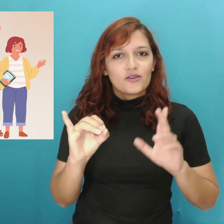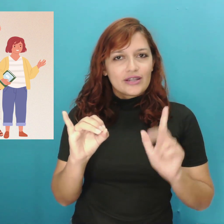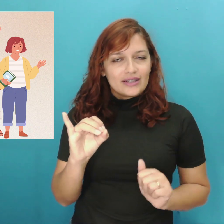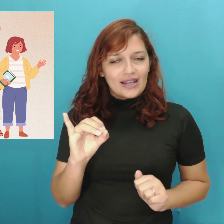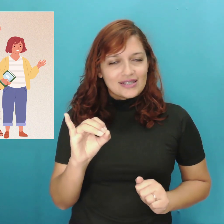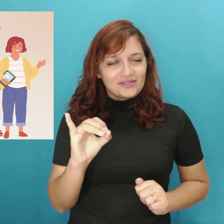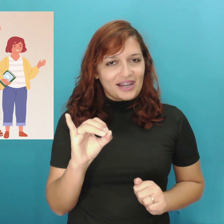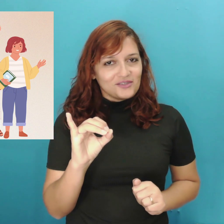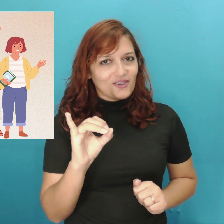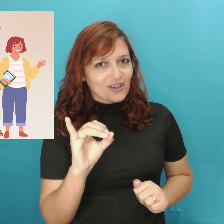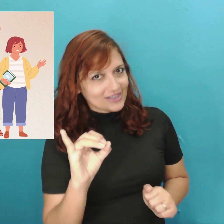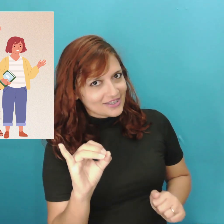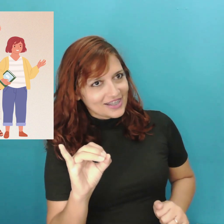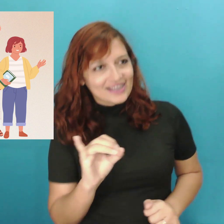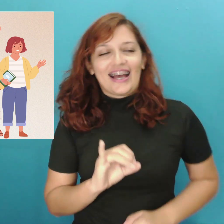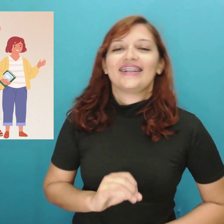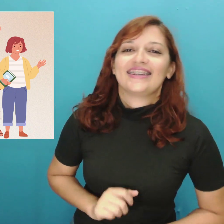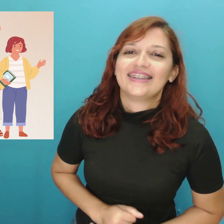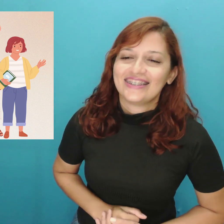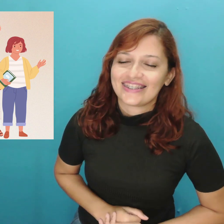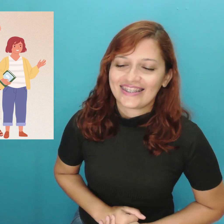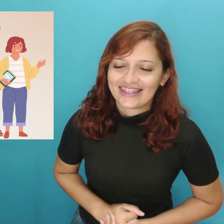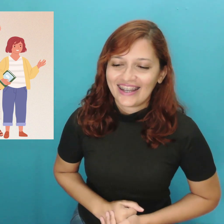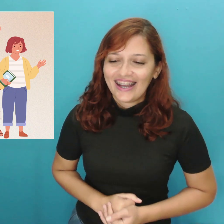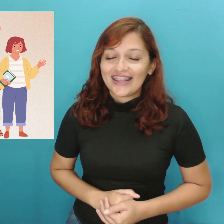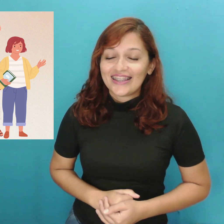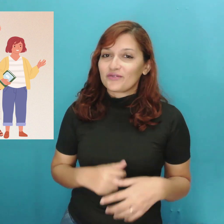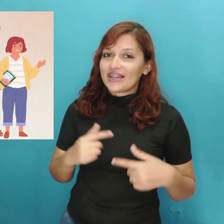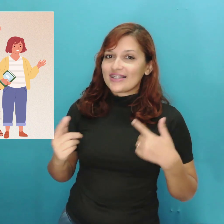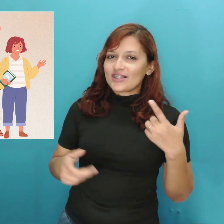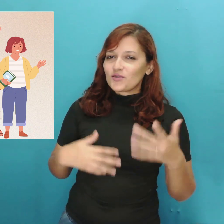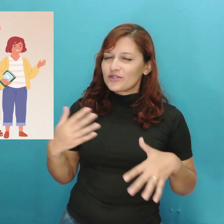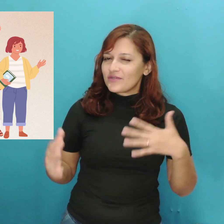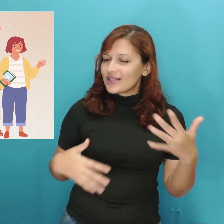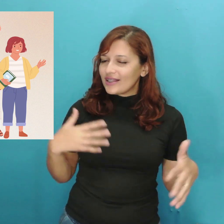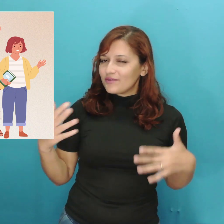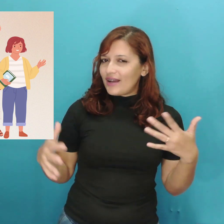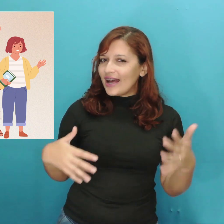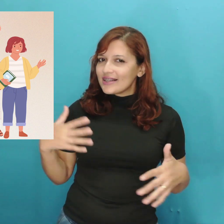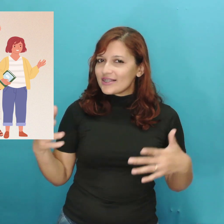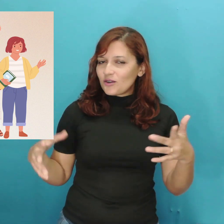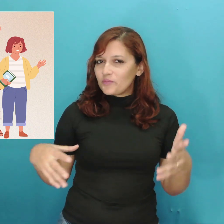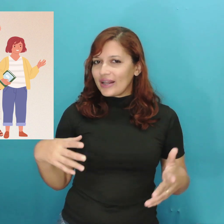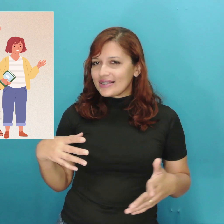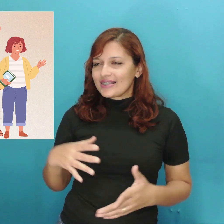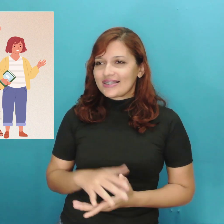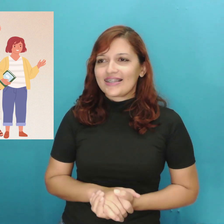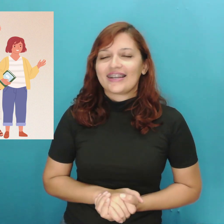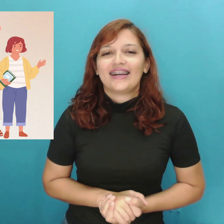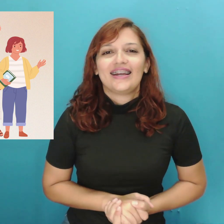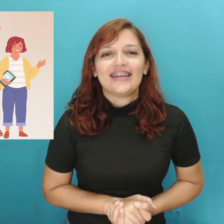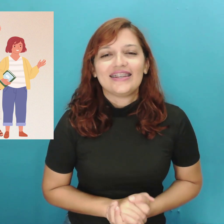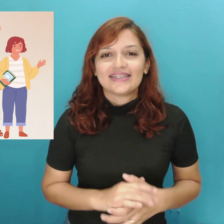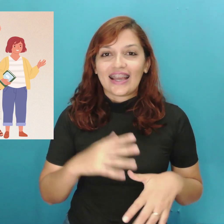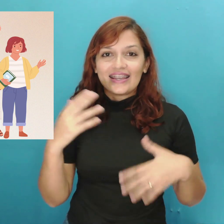gostaria de ressaltar um outro detalhe. Talvez nesse curso você tenha várias surpresas e